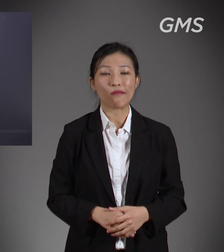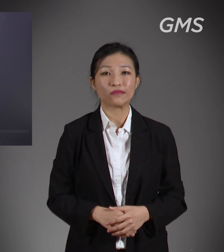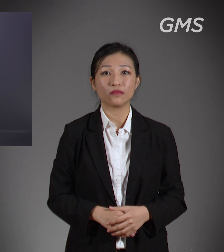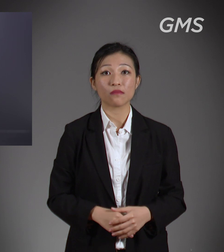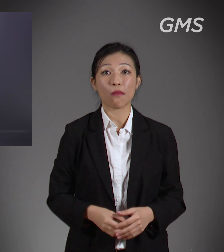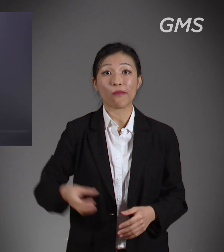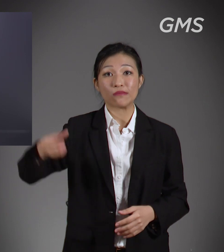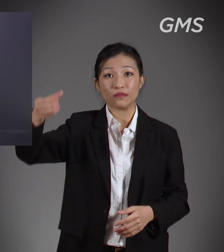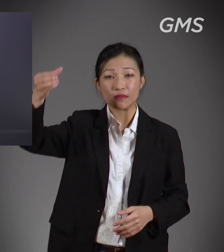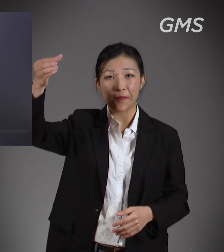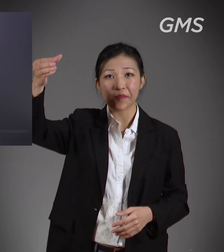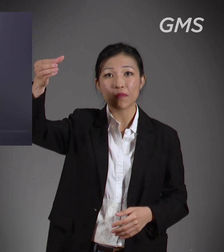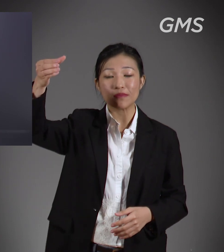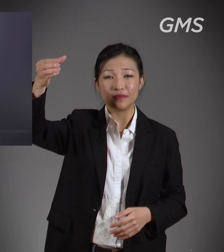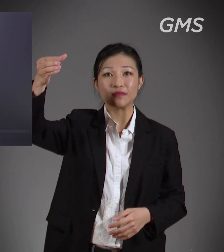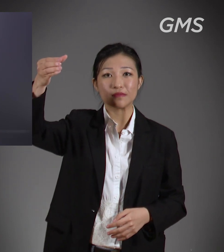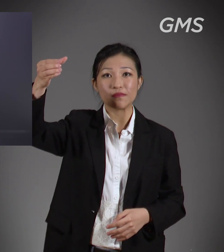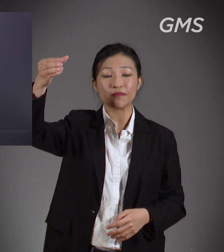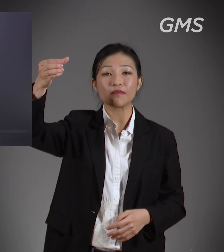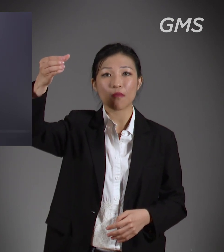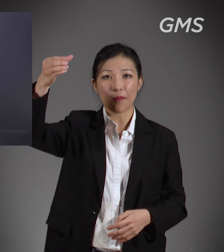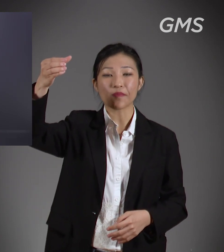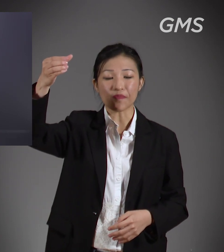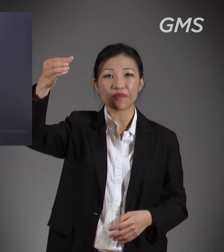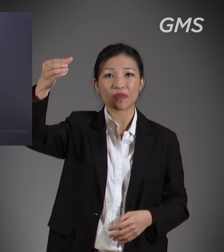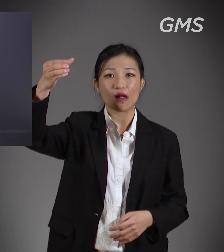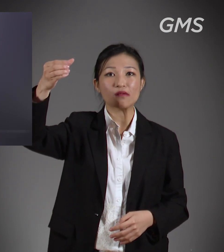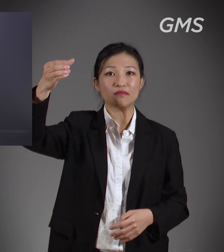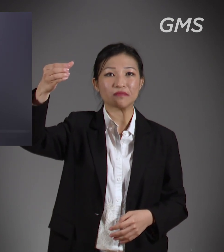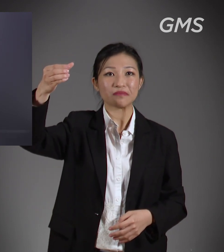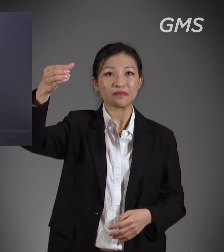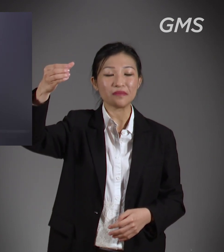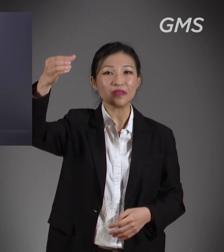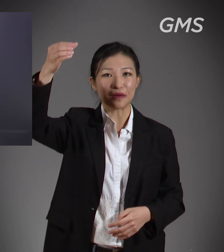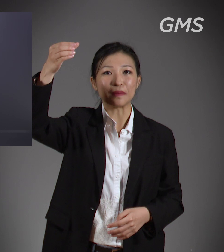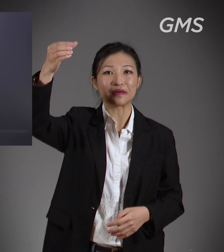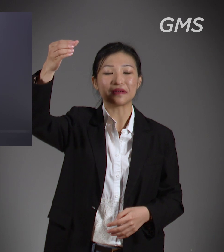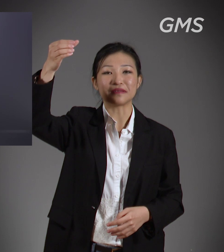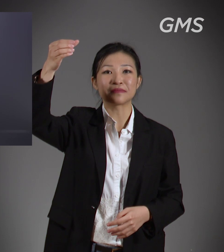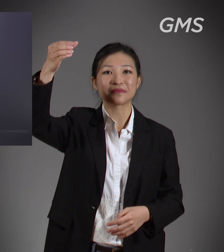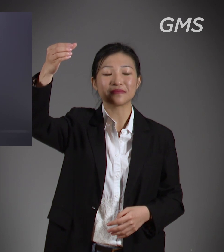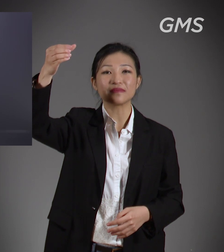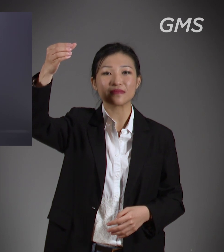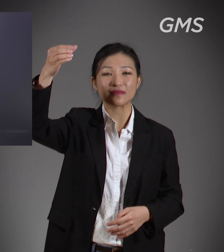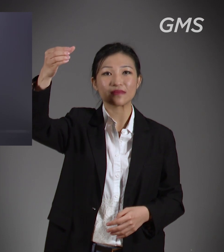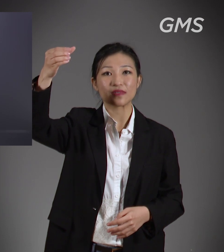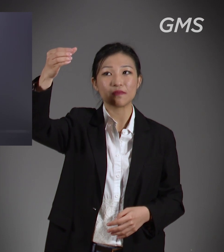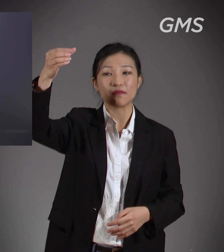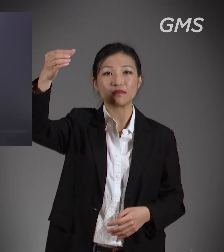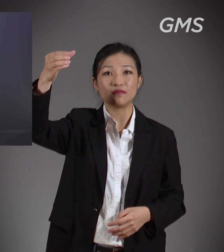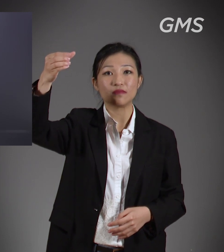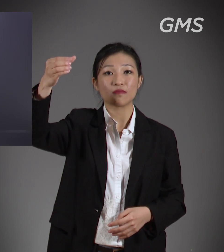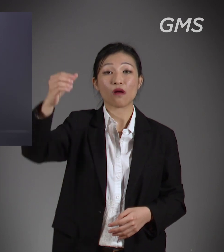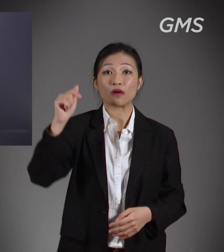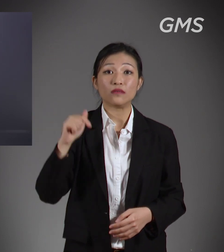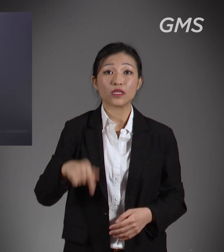Kita pegang cawan anggur dengan tangan kanan kita. Mari kita angkat melebihi kepala kita masing-masing. Perjamuan kudus